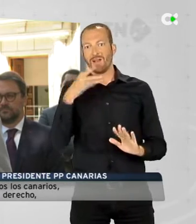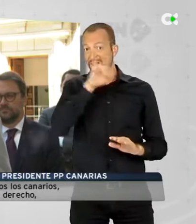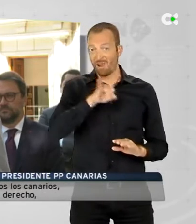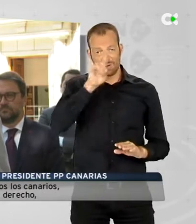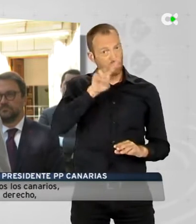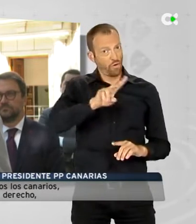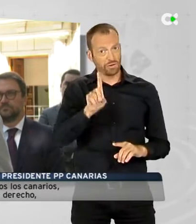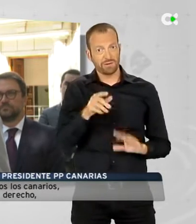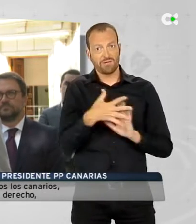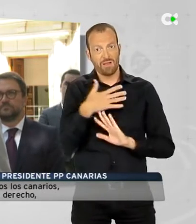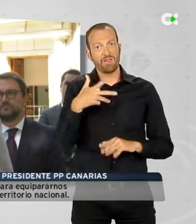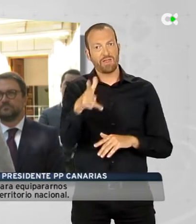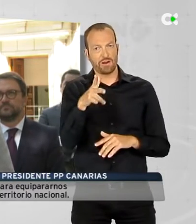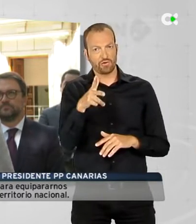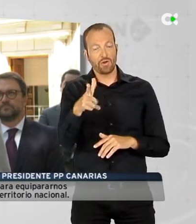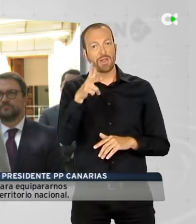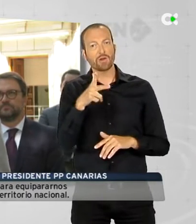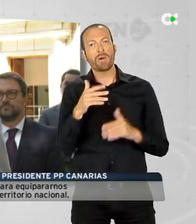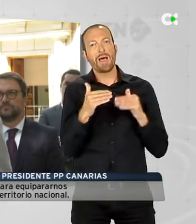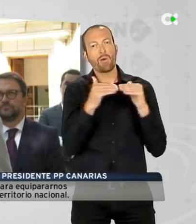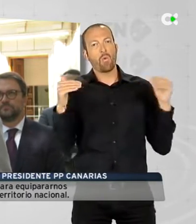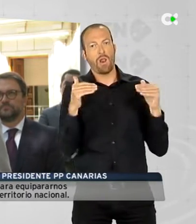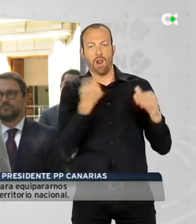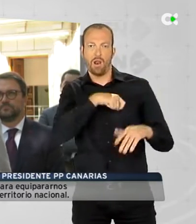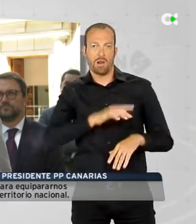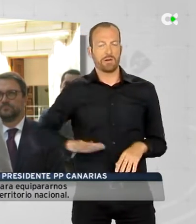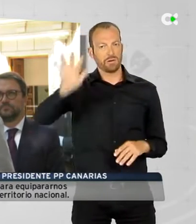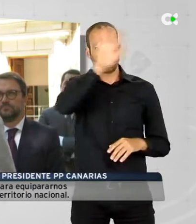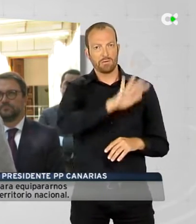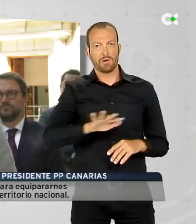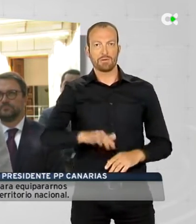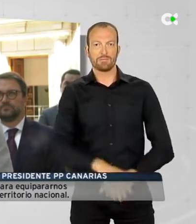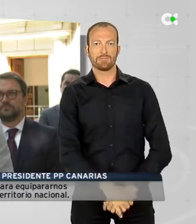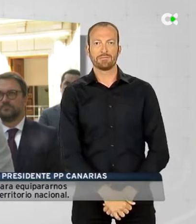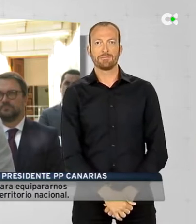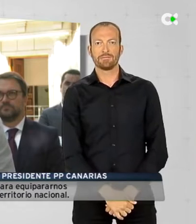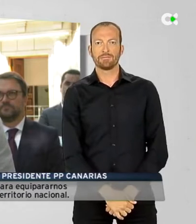canarios, es un derecho para equipararnos al resto del territorio nacional.